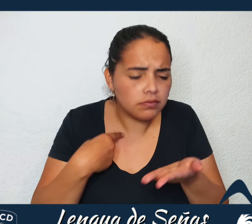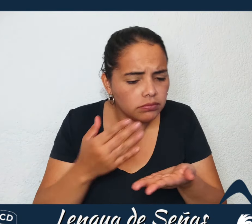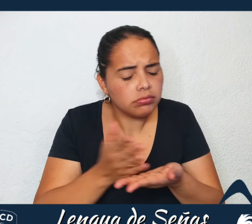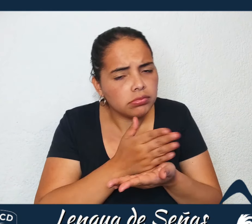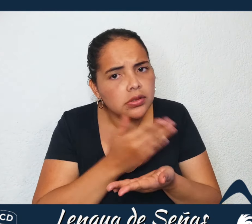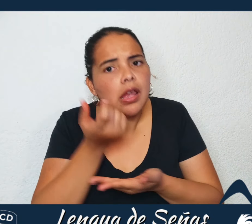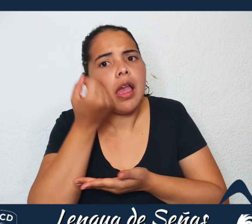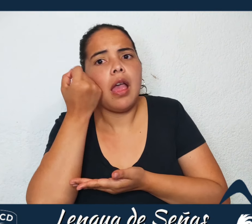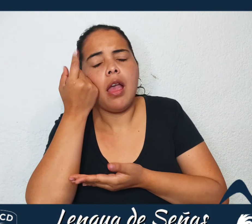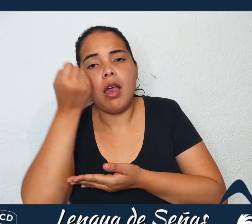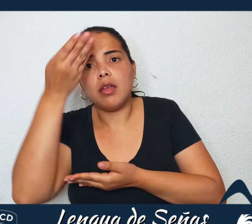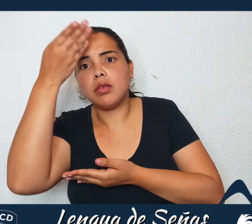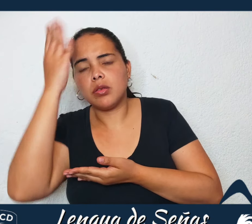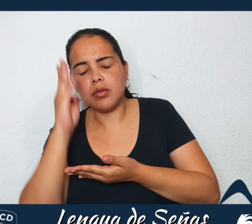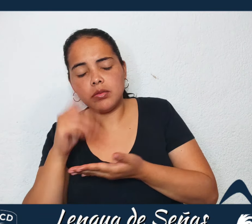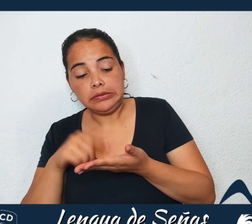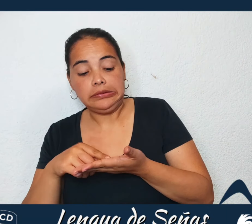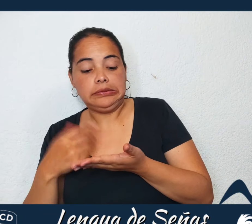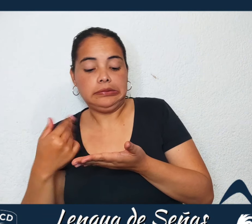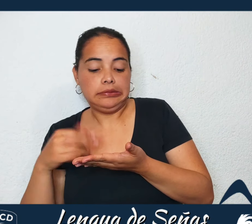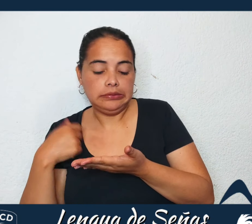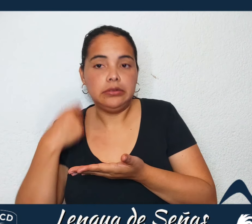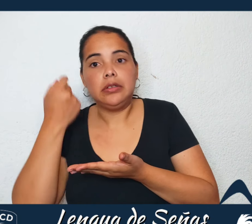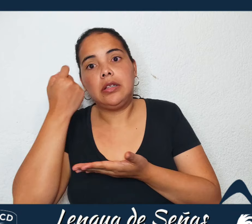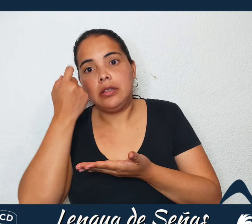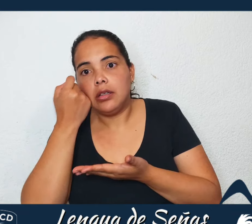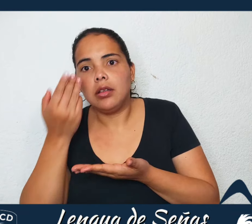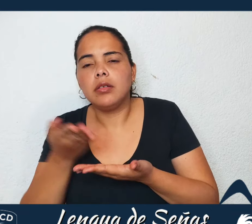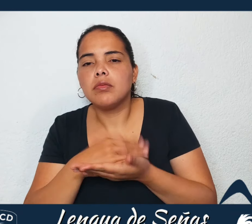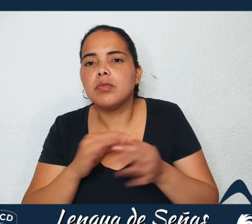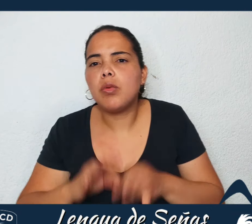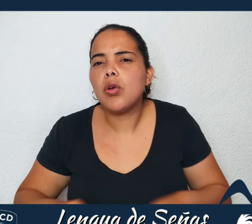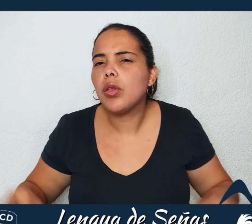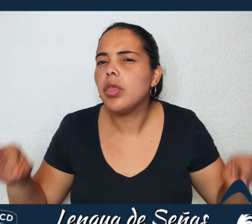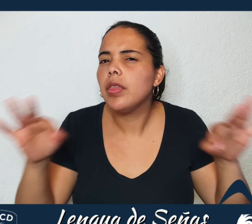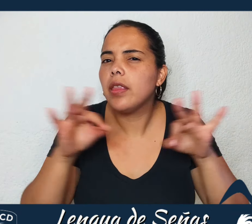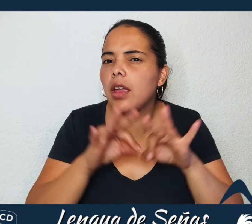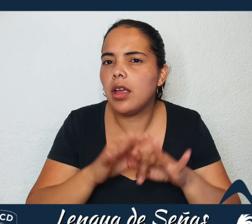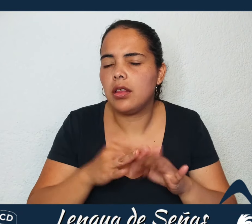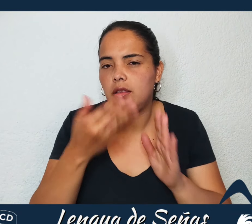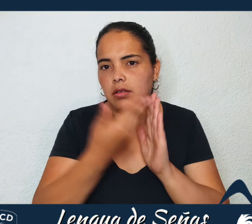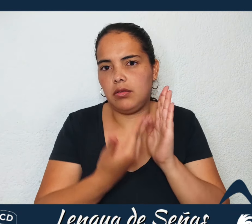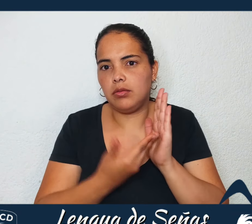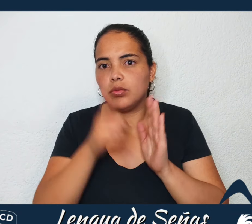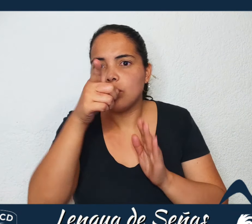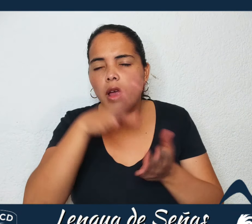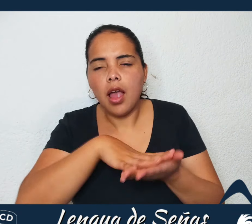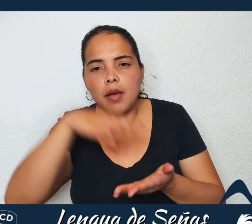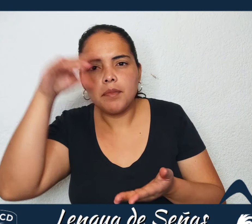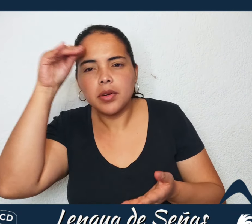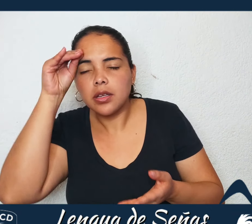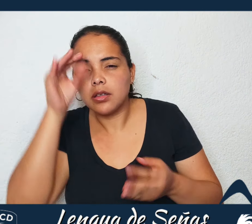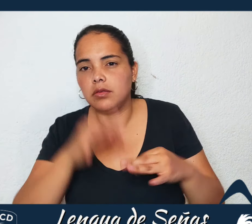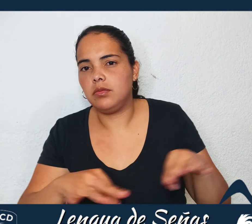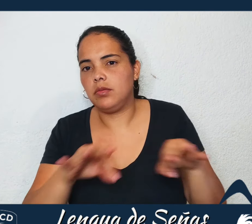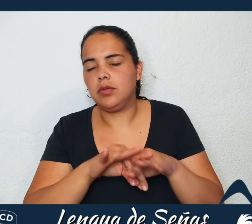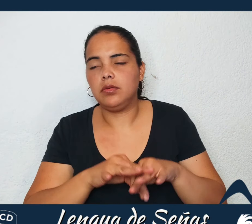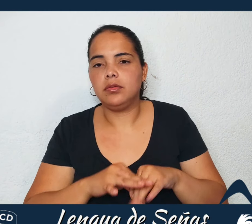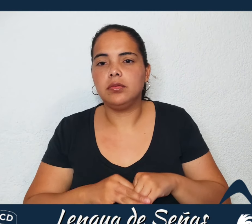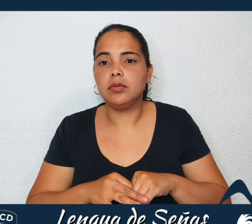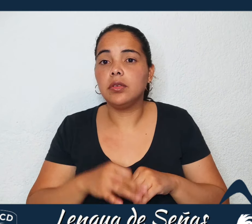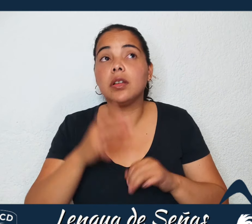os anuncio lo que les dice que primeramente os he enseñado lo que sí mismo recibisteis. Y le